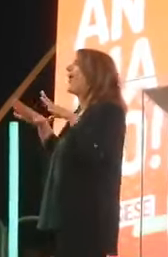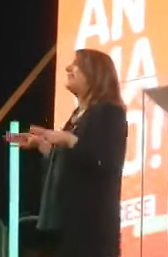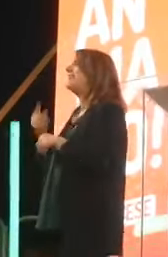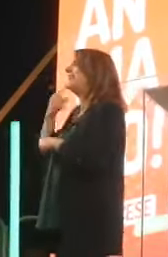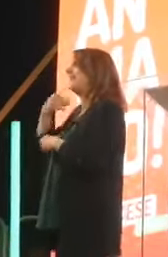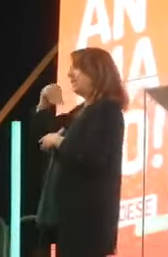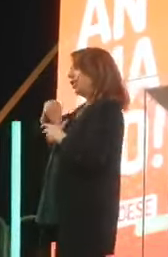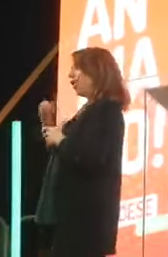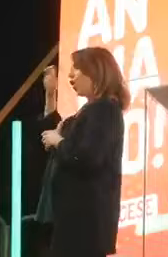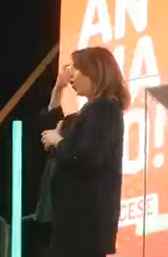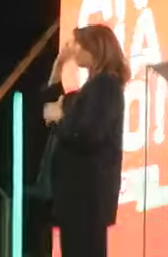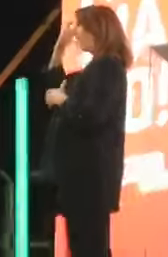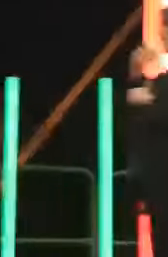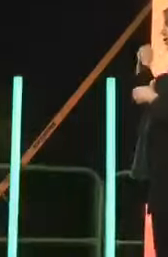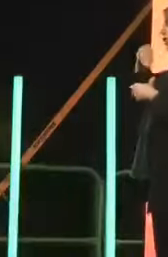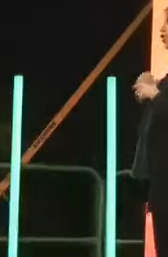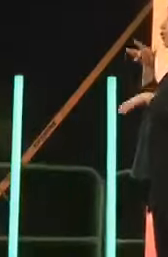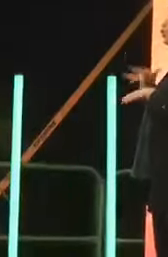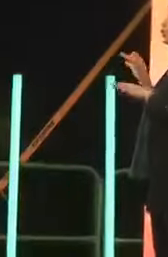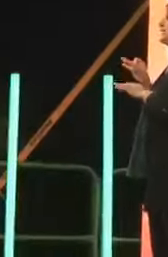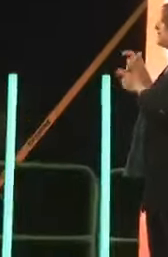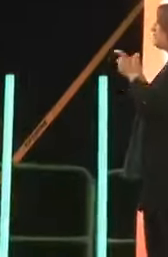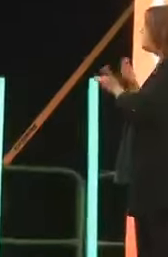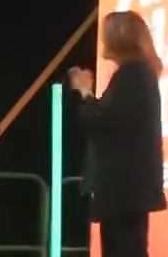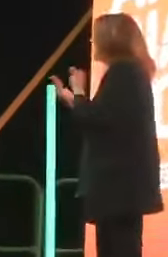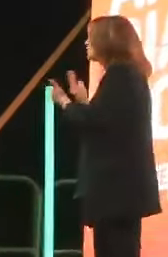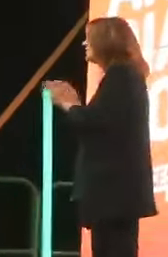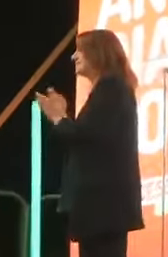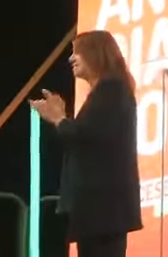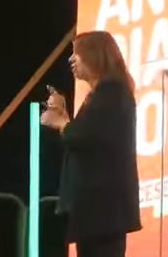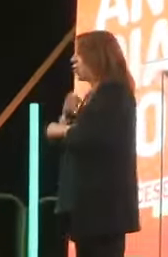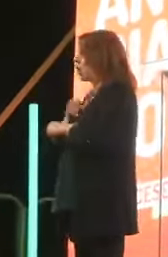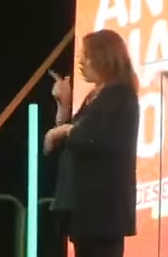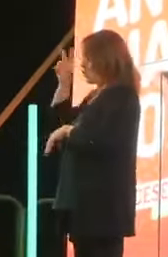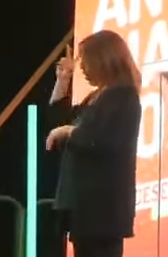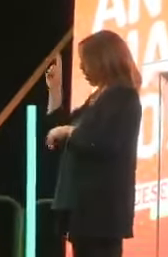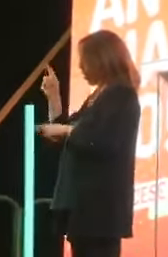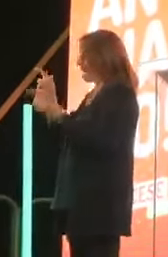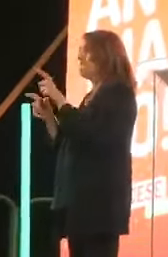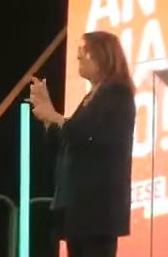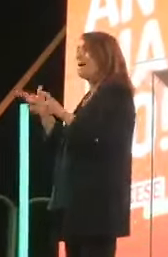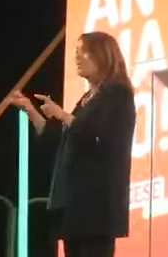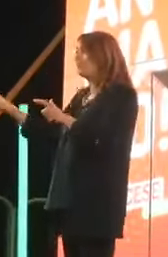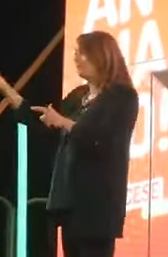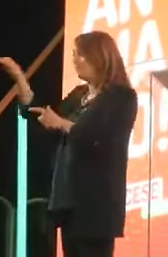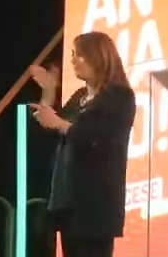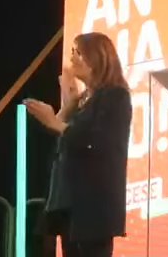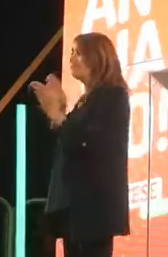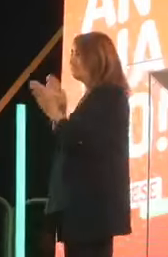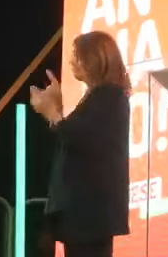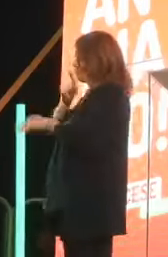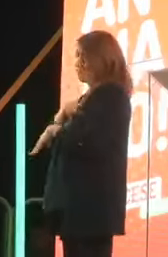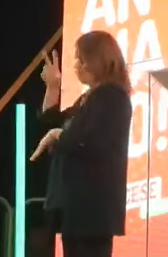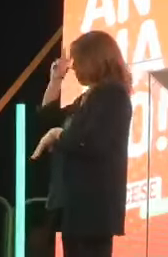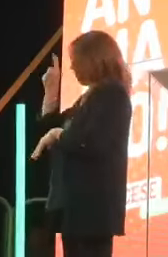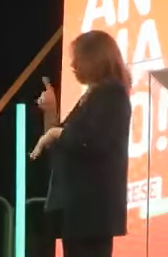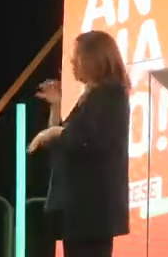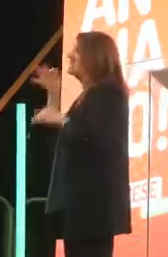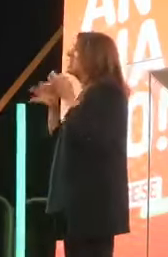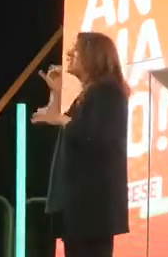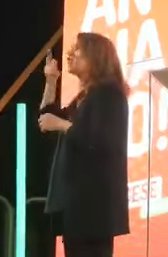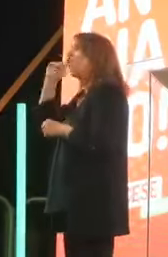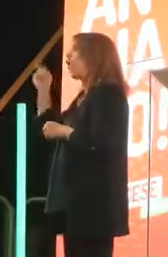Chigi forse non abbia tanta dimestichezza con la militanza di base che voi rappresentate e con la fatica